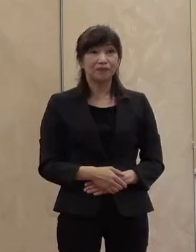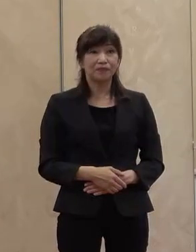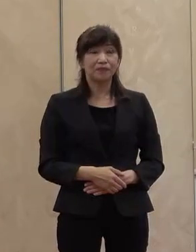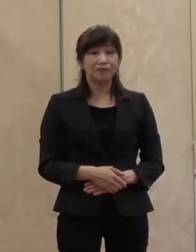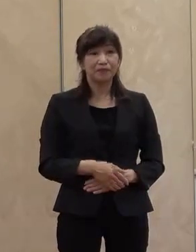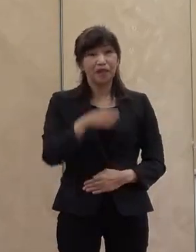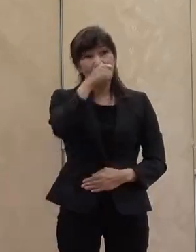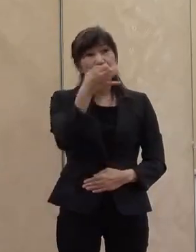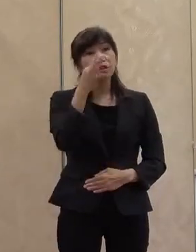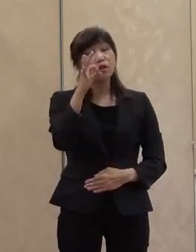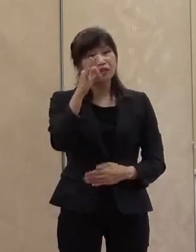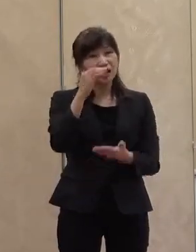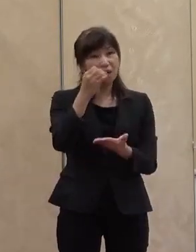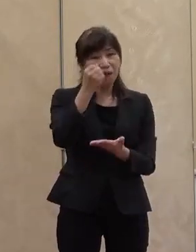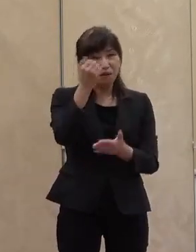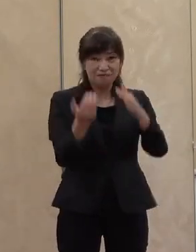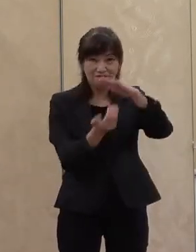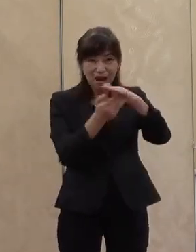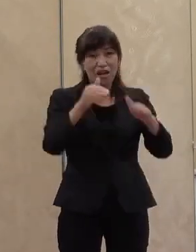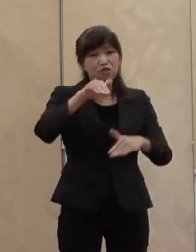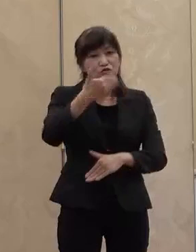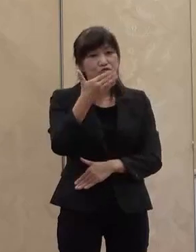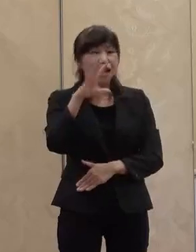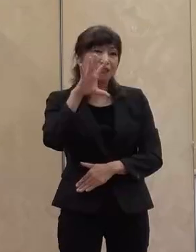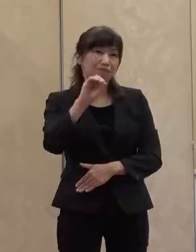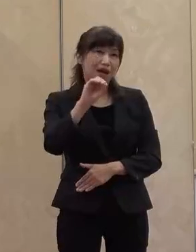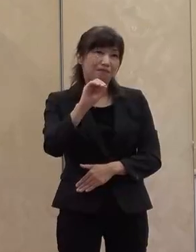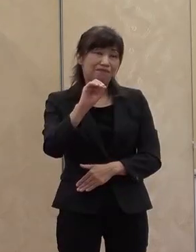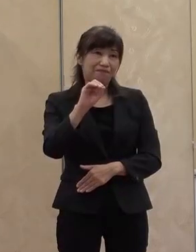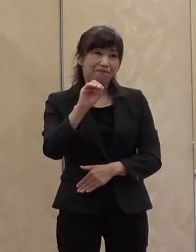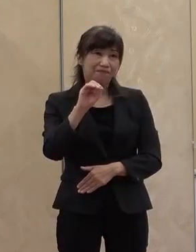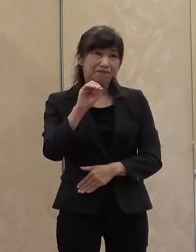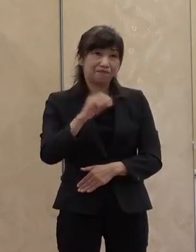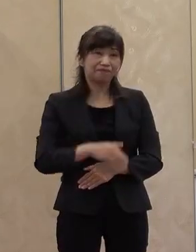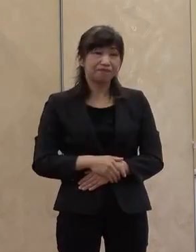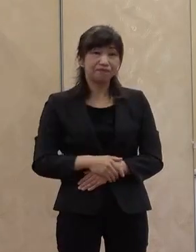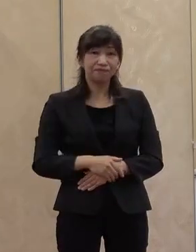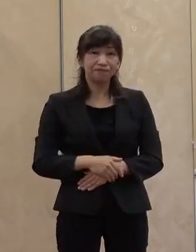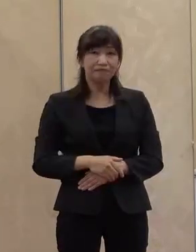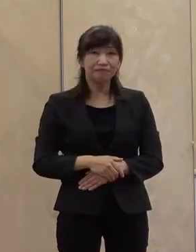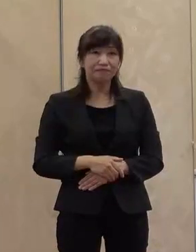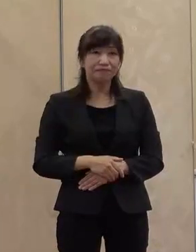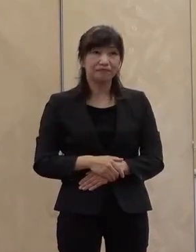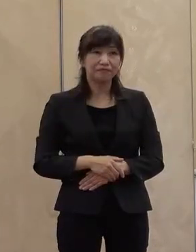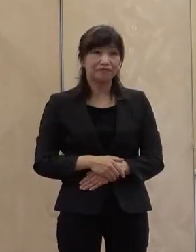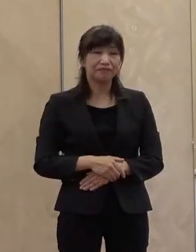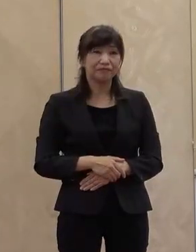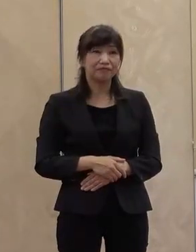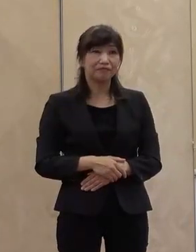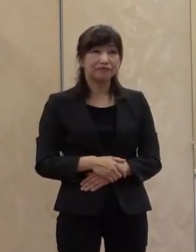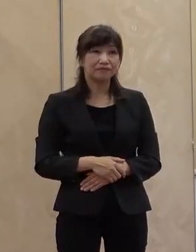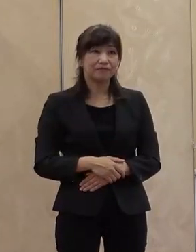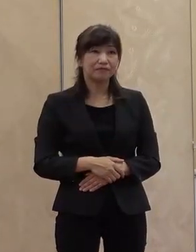予算規模は900万円です。で次ですね。戻ってください。予算規模は、